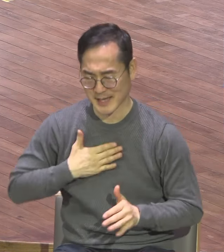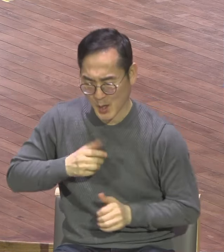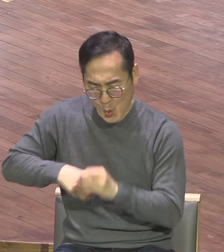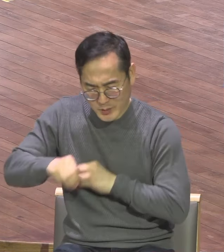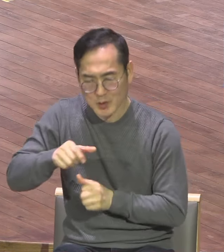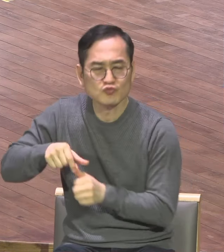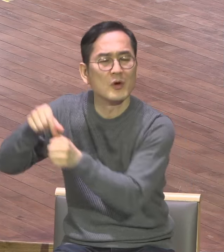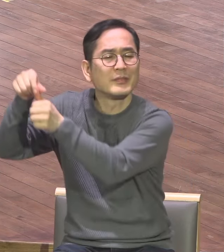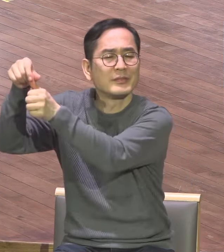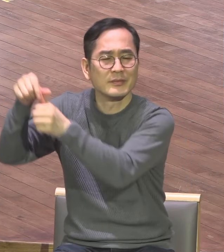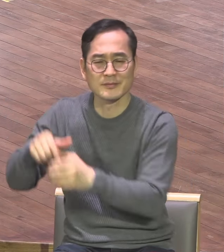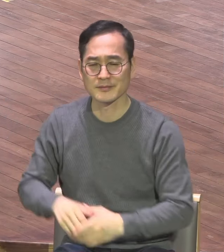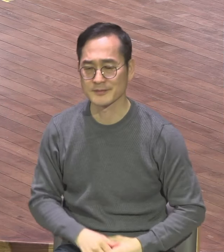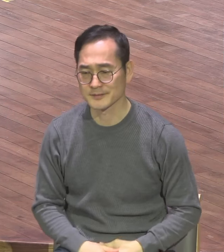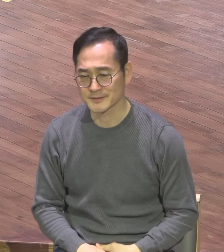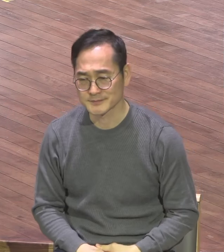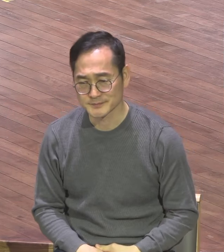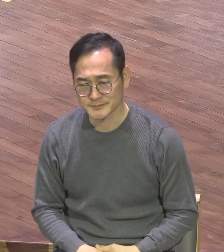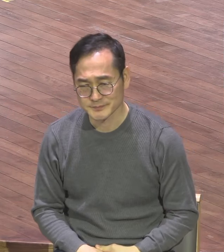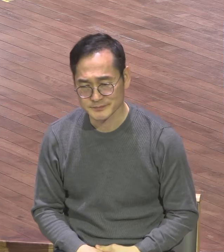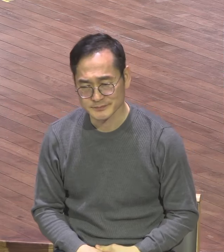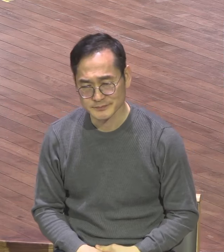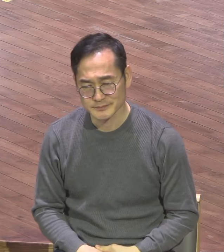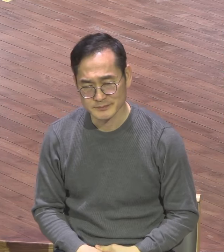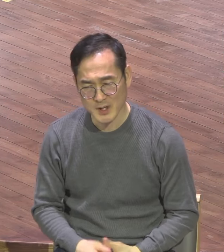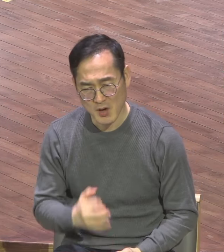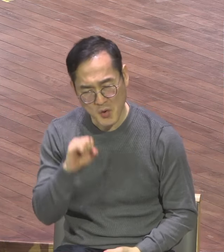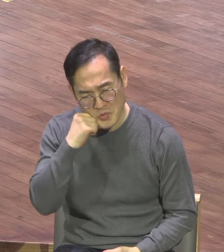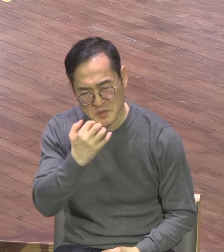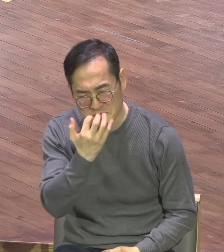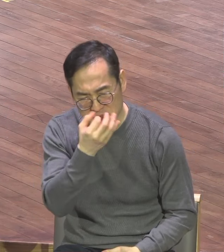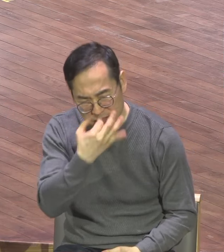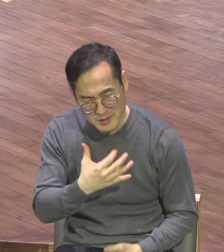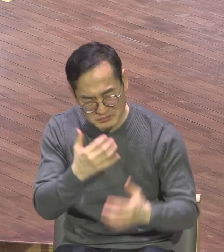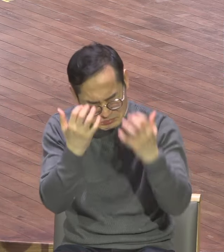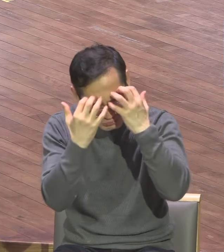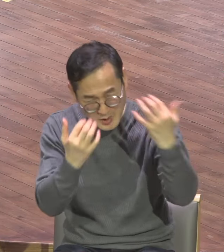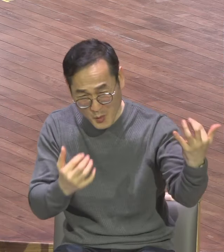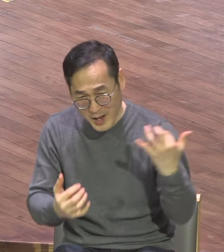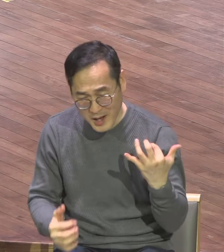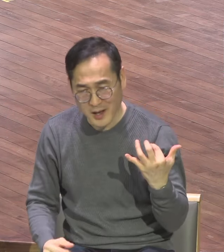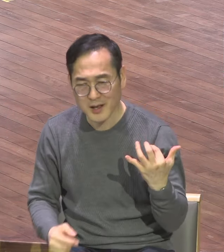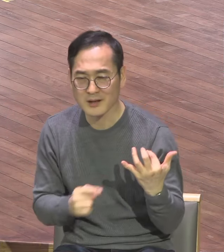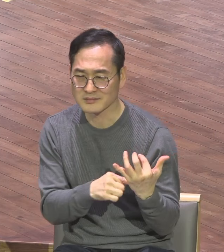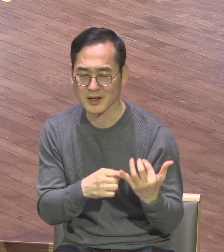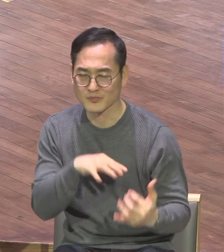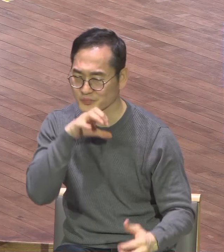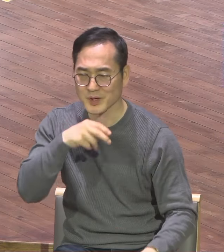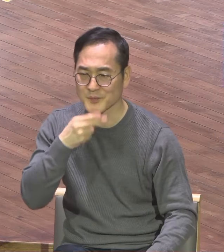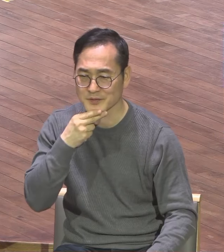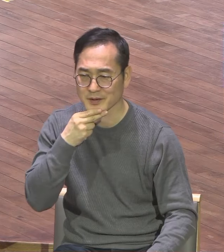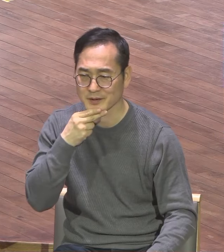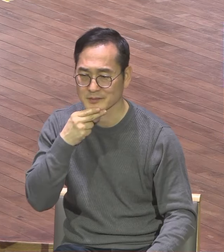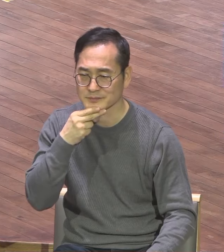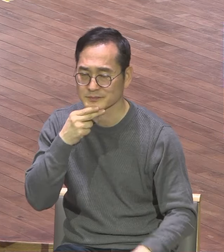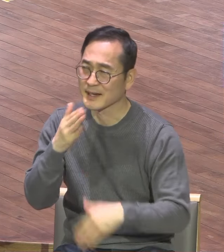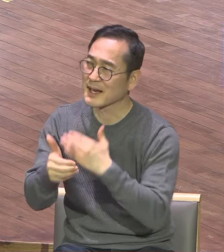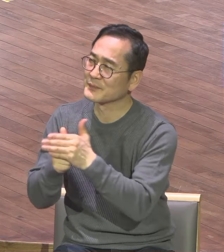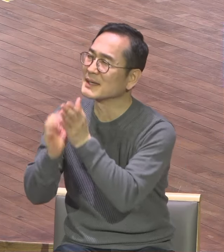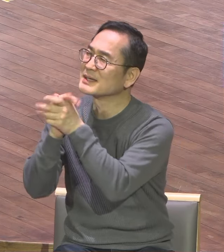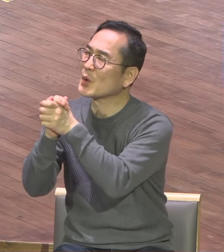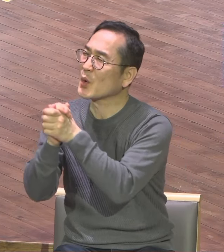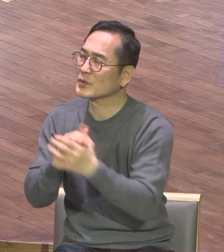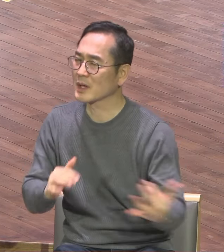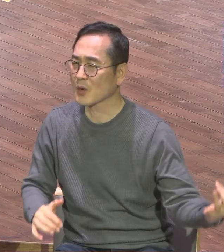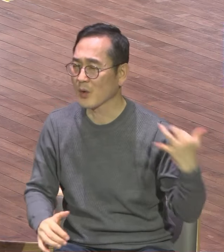있습니다. 아주 어려운 상황이 있습니다. 그런데 전혀 불평하지 않았어요. 기도했는데 환난이 사라진 것이